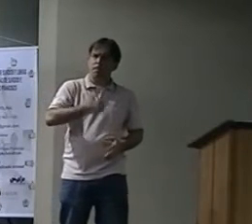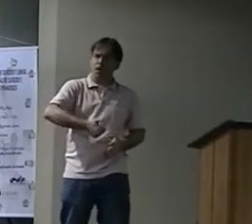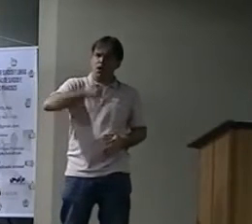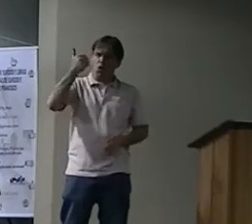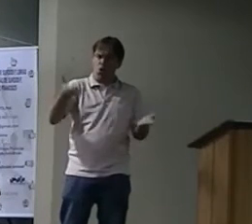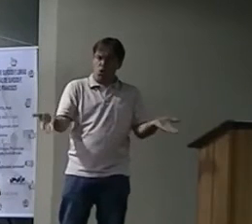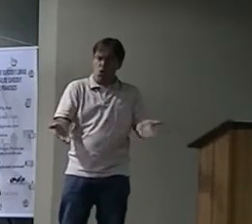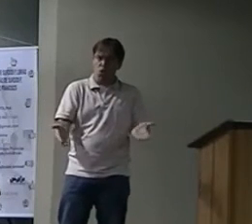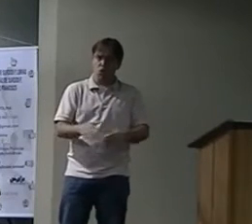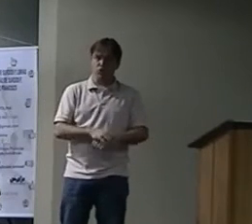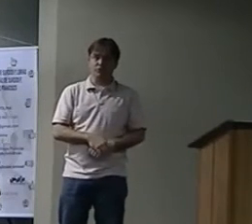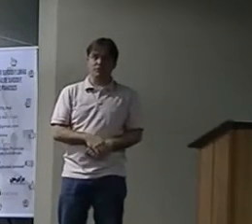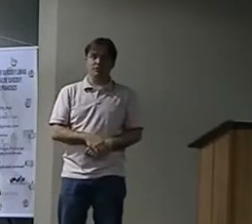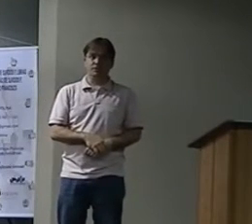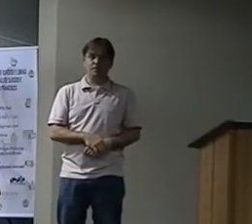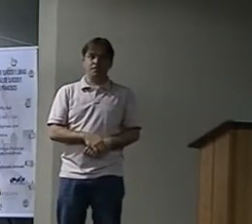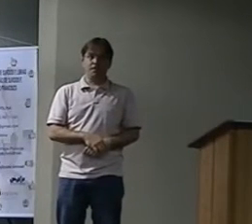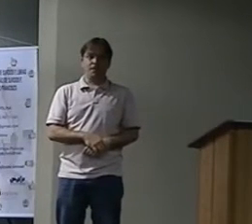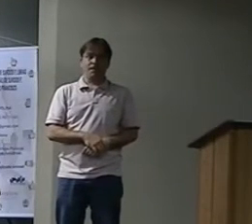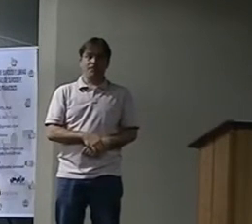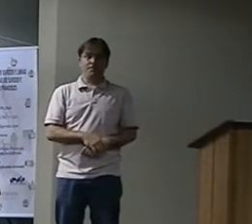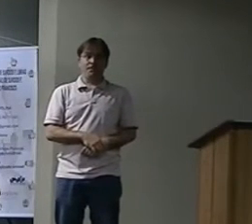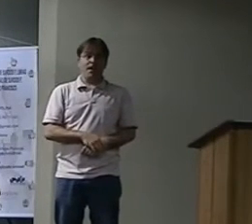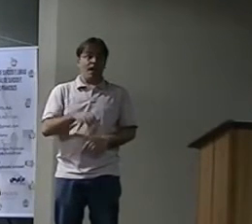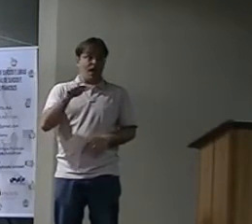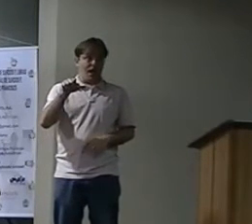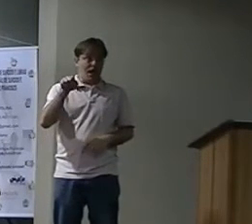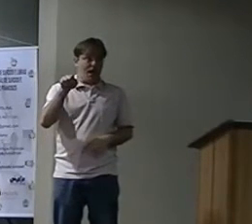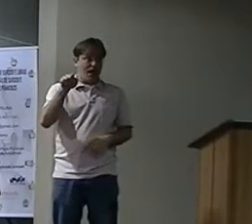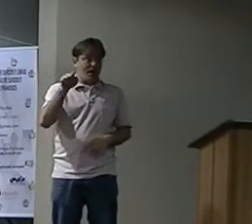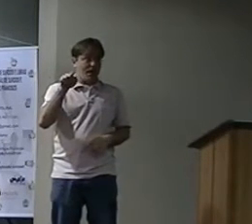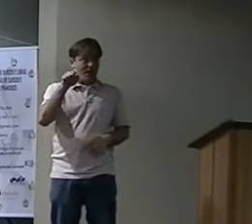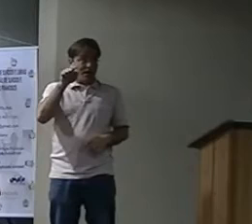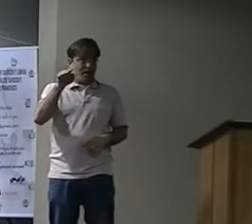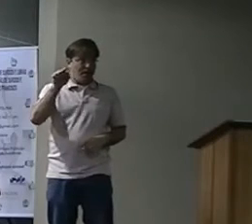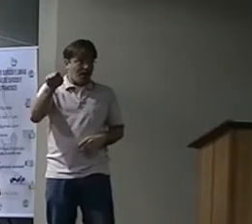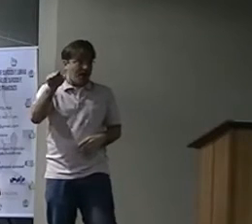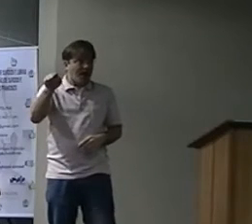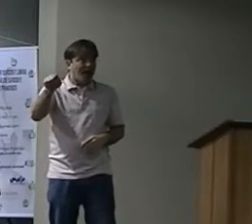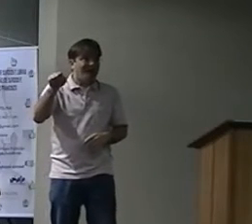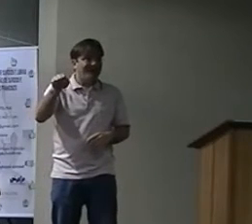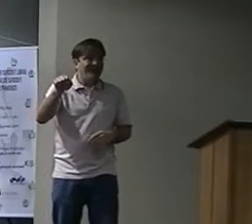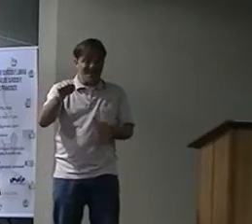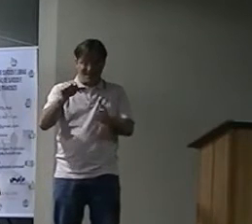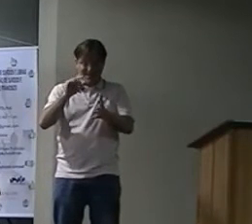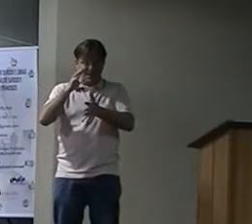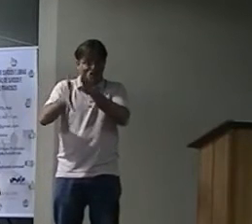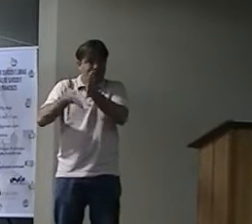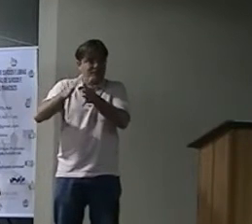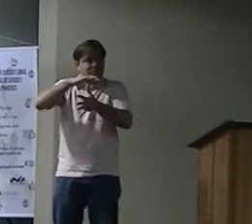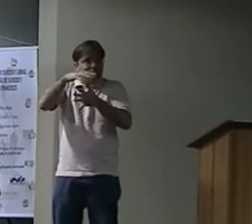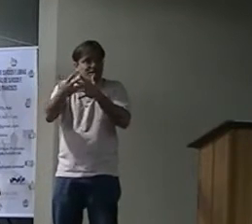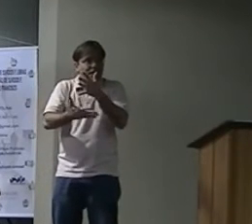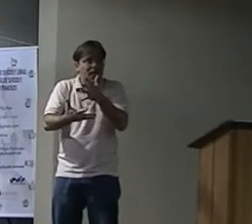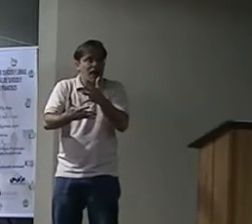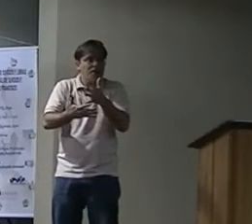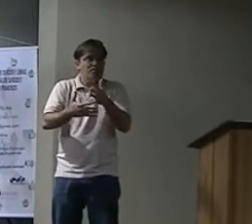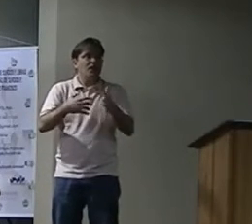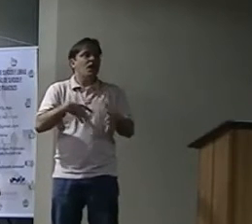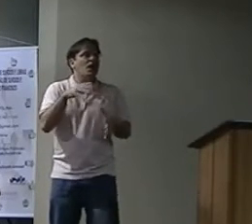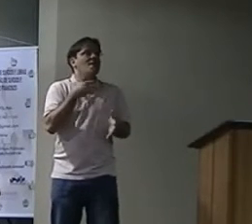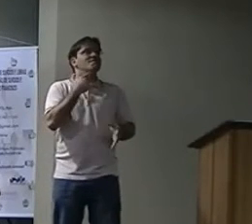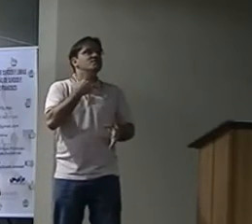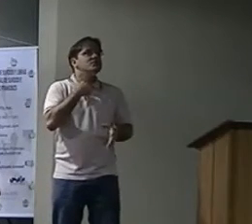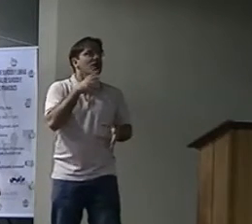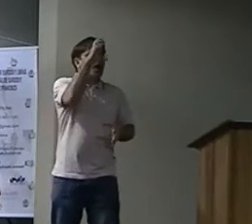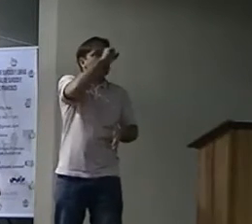chegou até ele? Porque, na realidade, ele não foi buscar a Libras. A Libras chegou até ele. Quando ele entrou no processo de alfabetização, aí ele